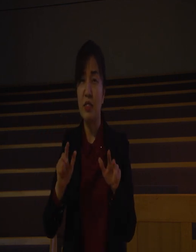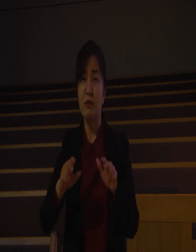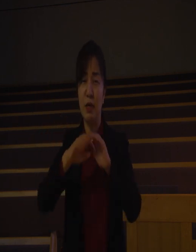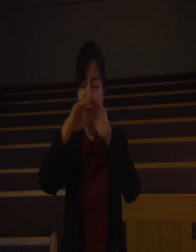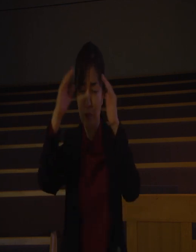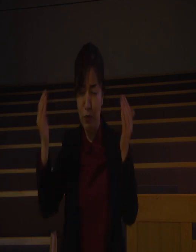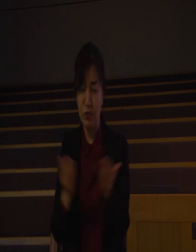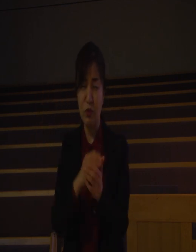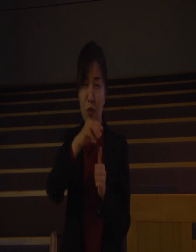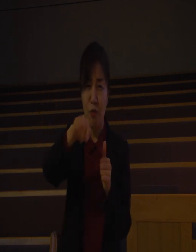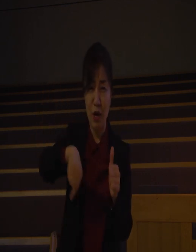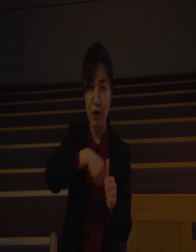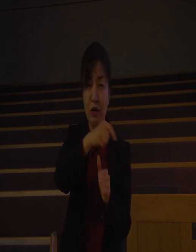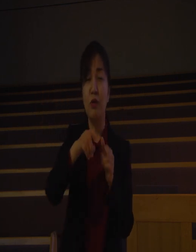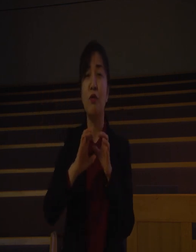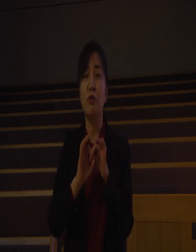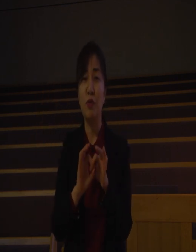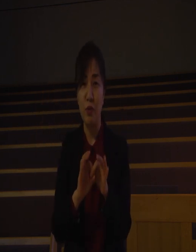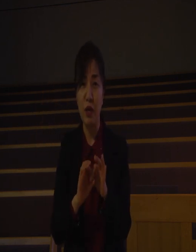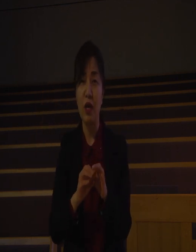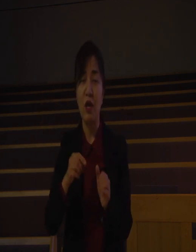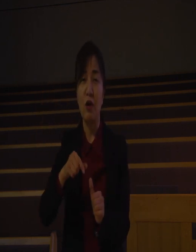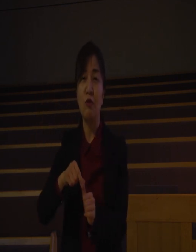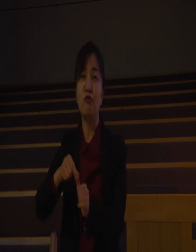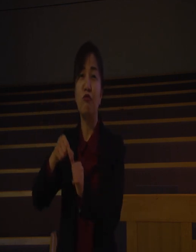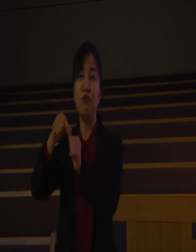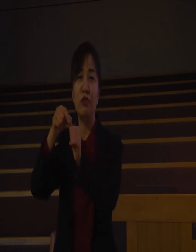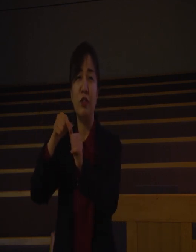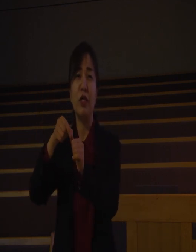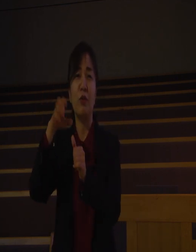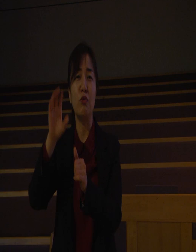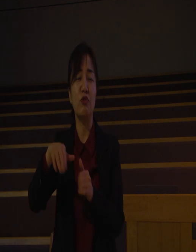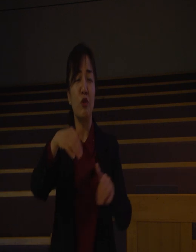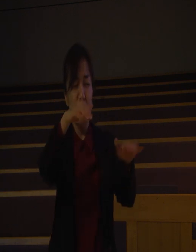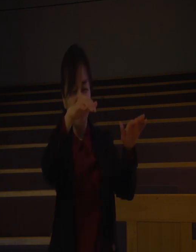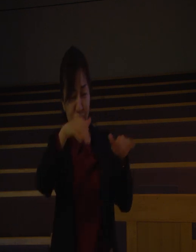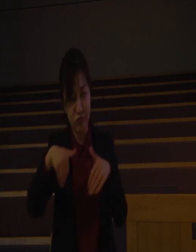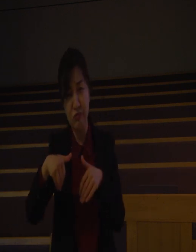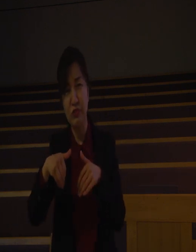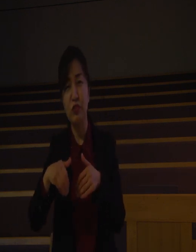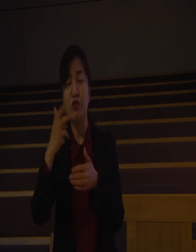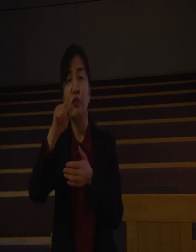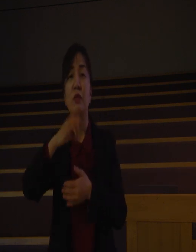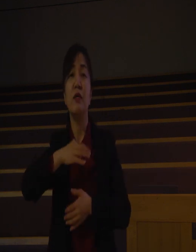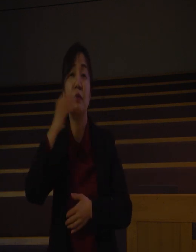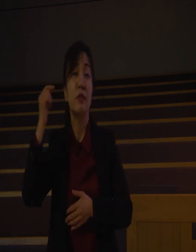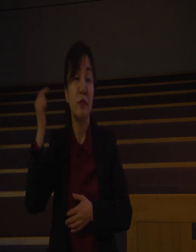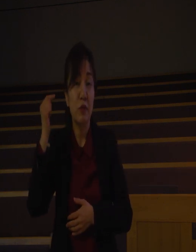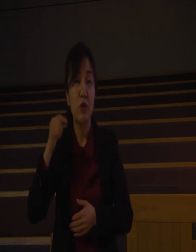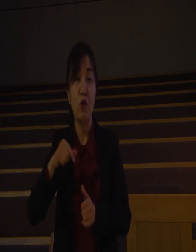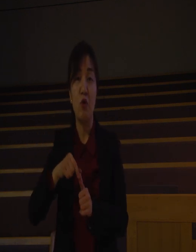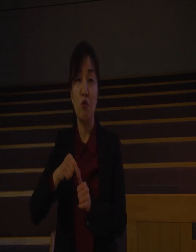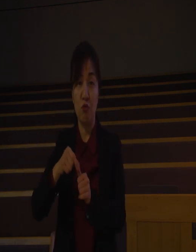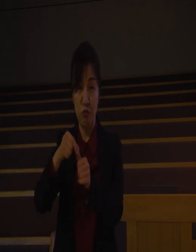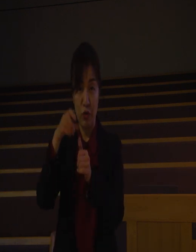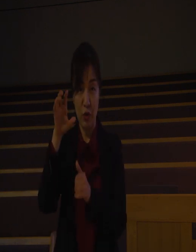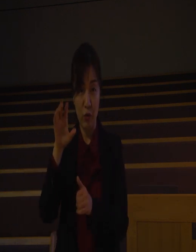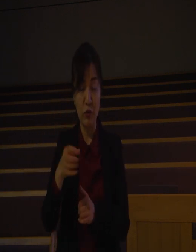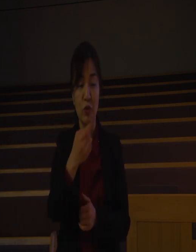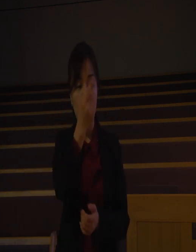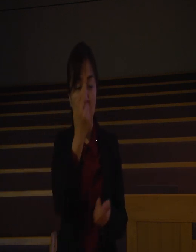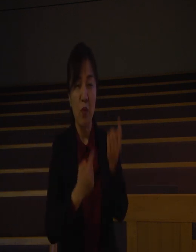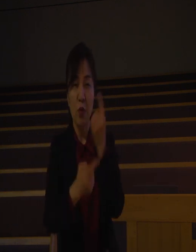지금의 모든 환경과 상황을 통하여 구원의 자리로 초청하시고 말씀하시는 주의 음성 듣고 구원의 자리로